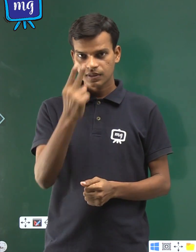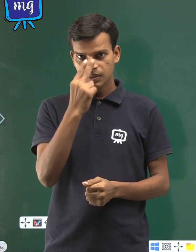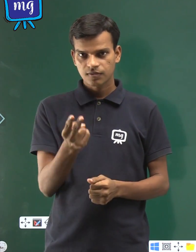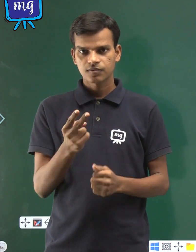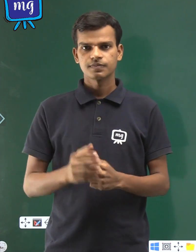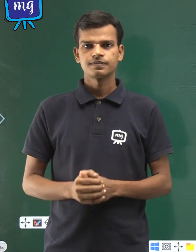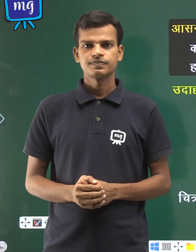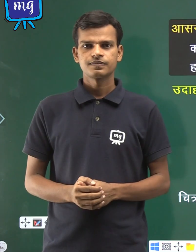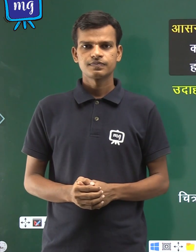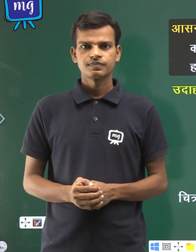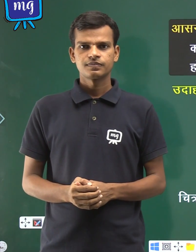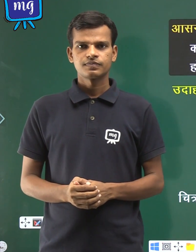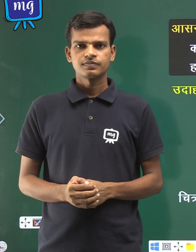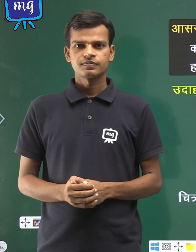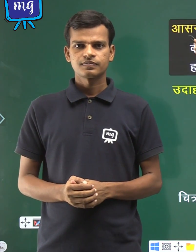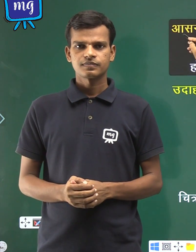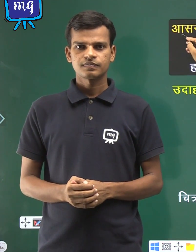देखो,